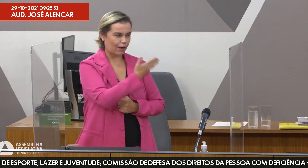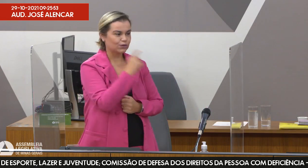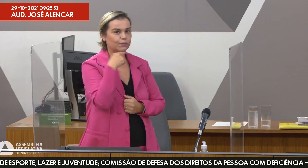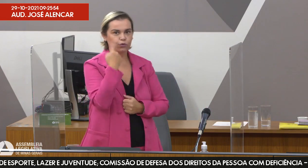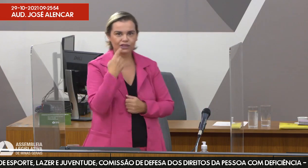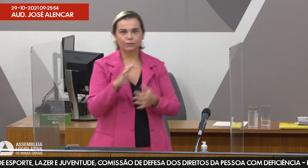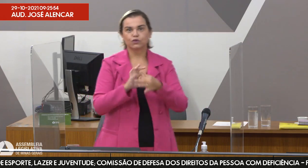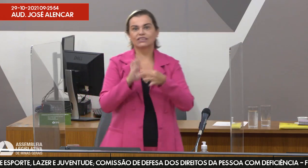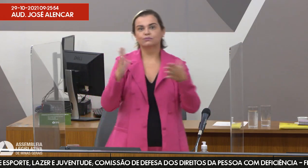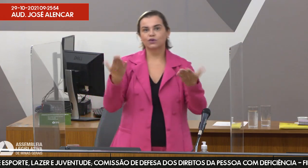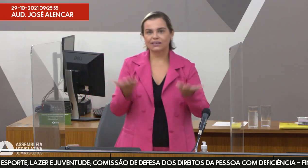com deficiência.